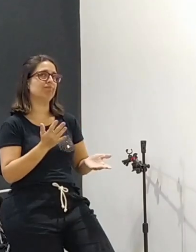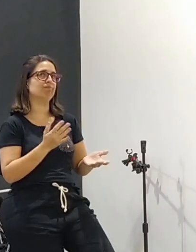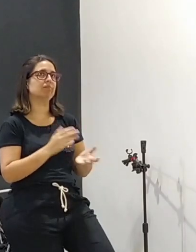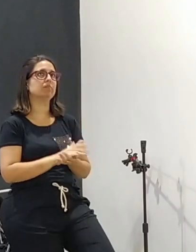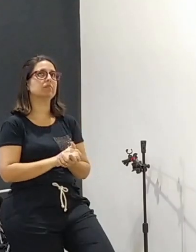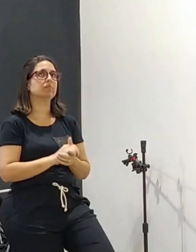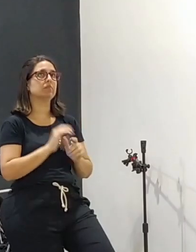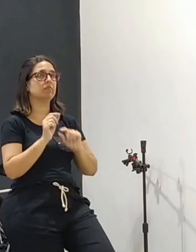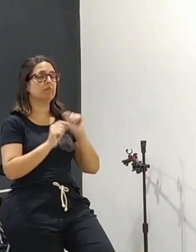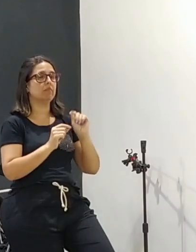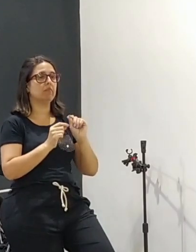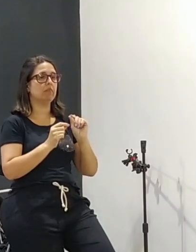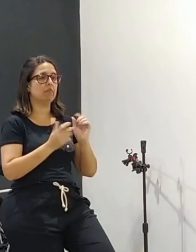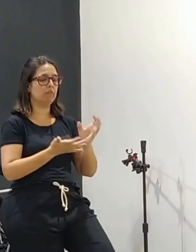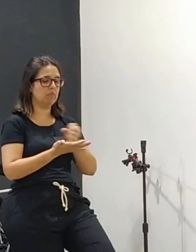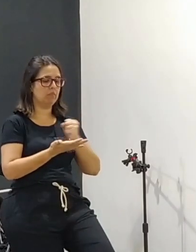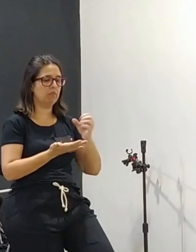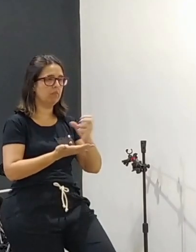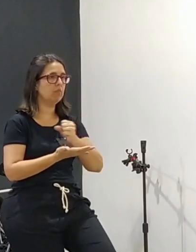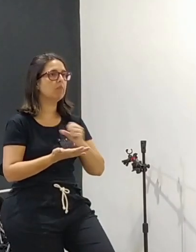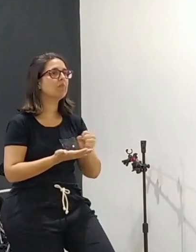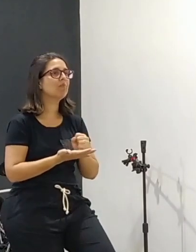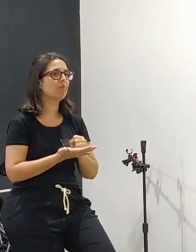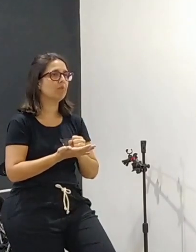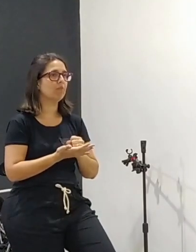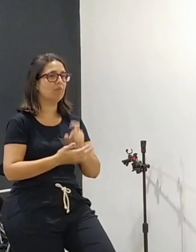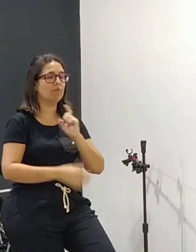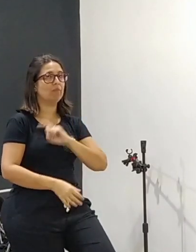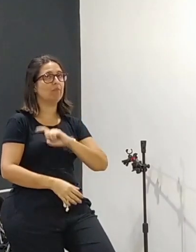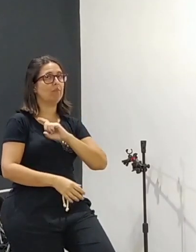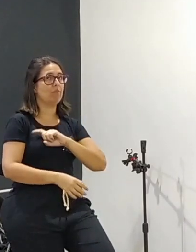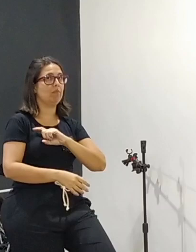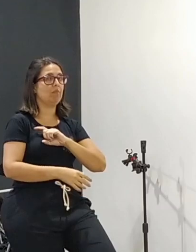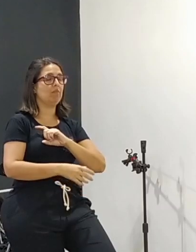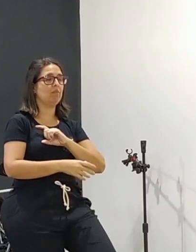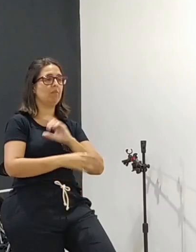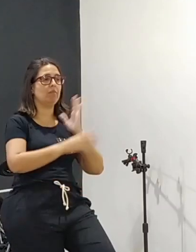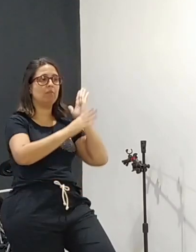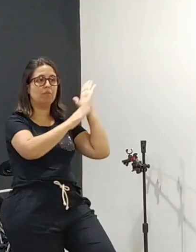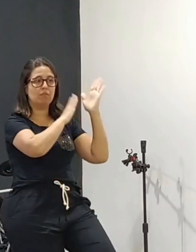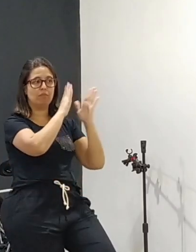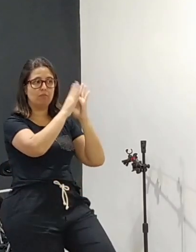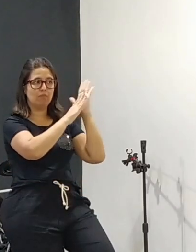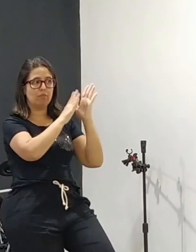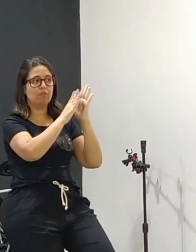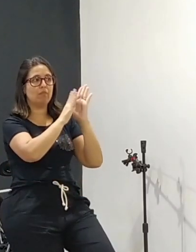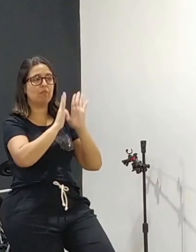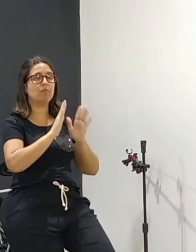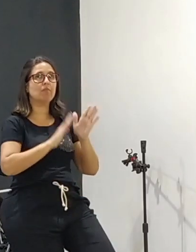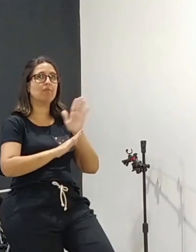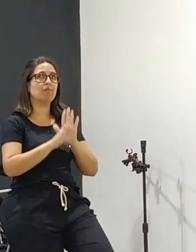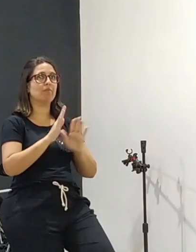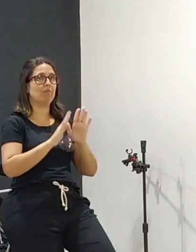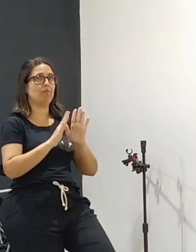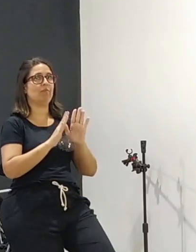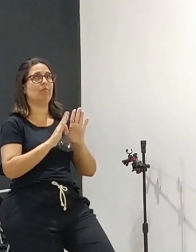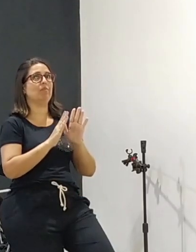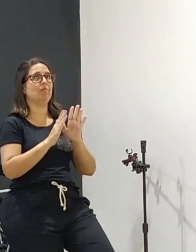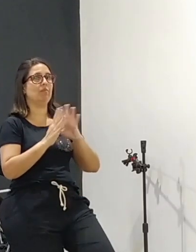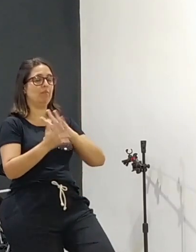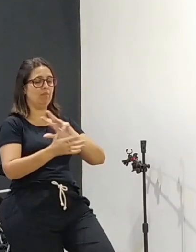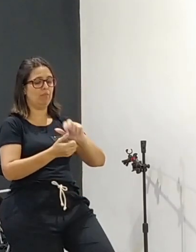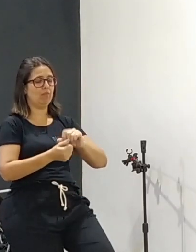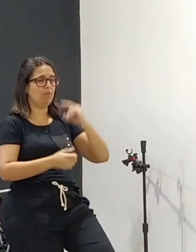Então, o que foi semeado entre espinhos ouve a palavra, mas o cuidado desse mundo e a sedução das